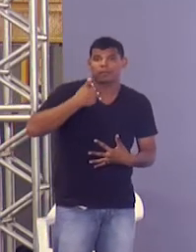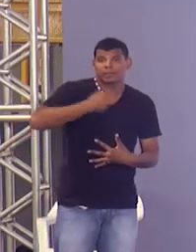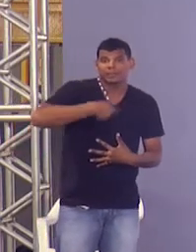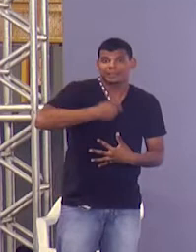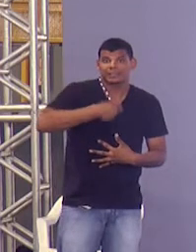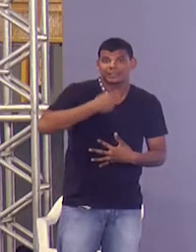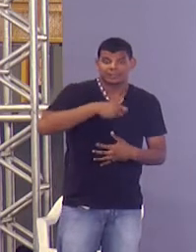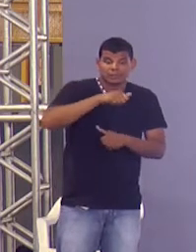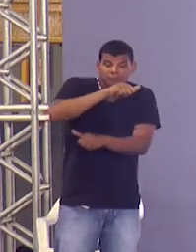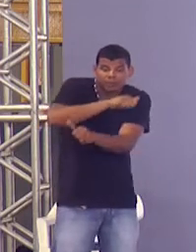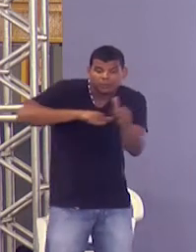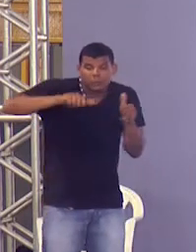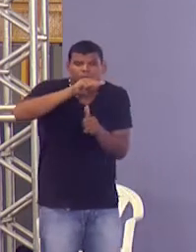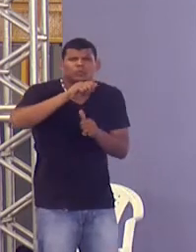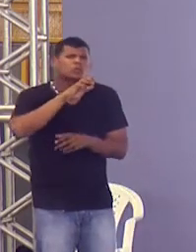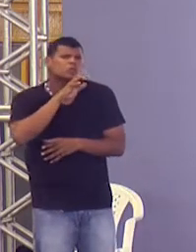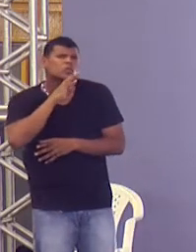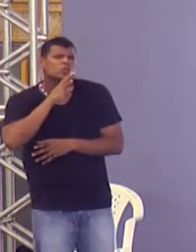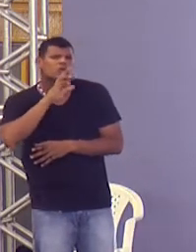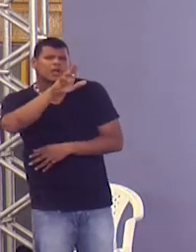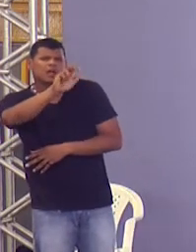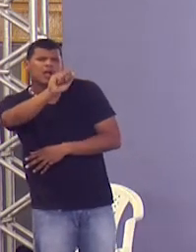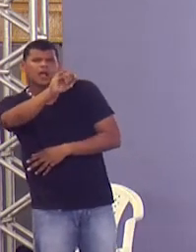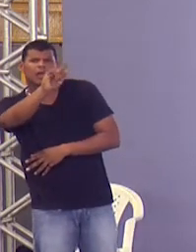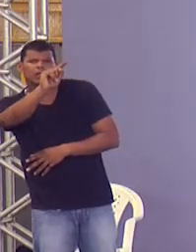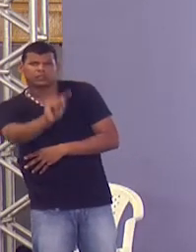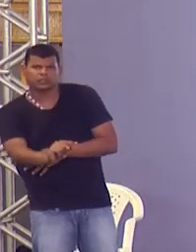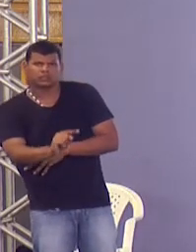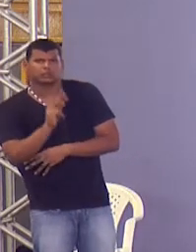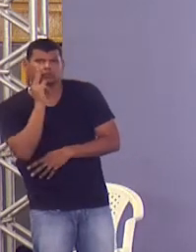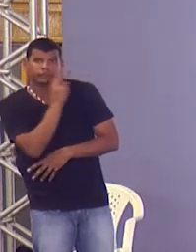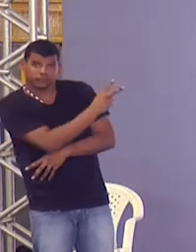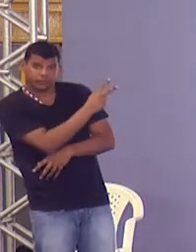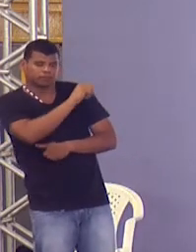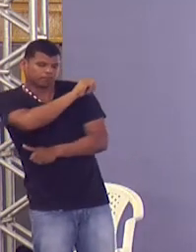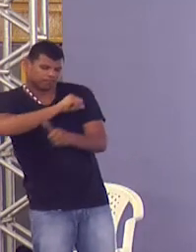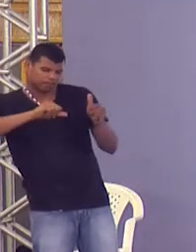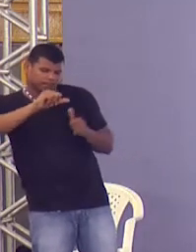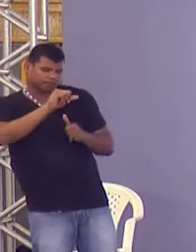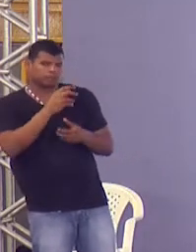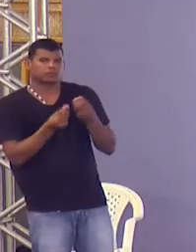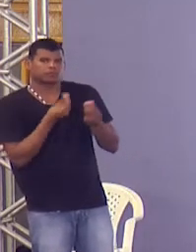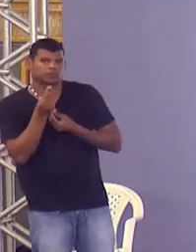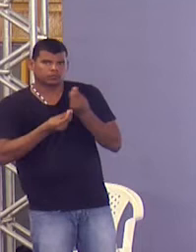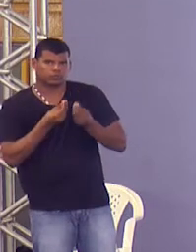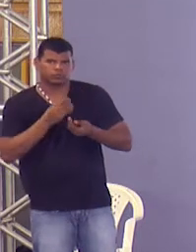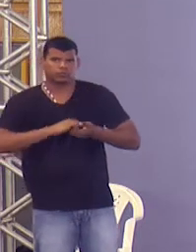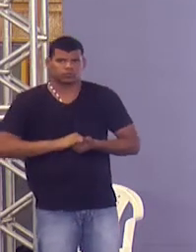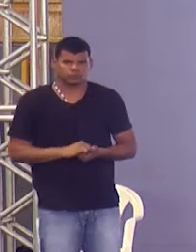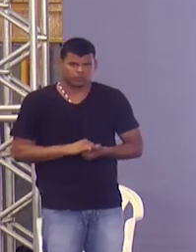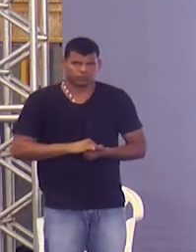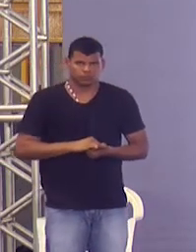uma raiz. Vai ficar daquele jeito ali, ó, gente, ó. O índice da